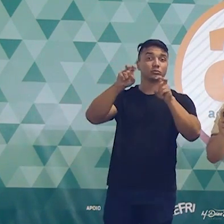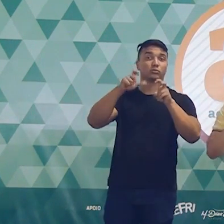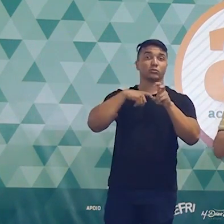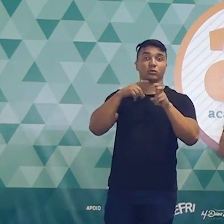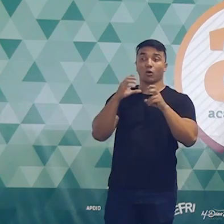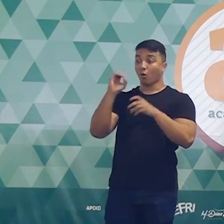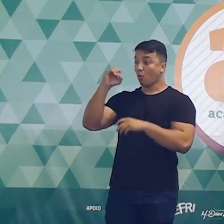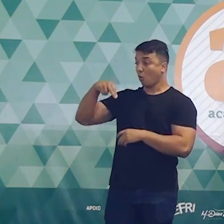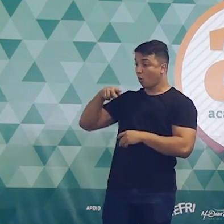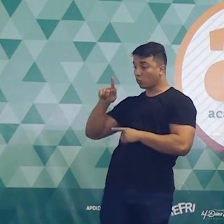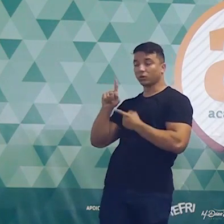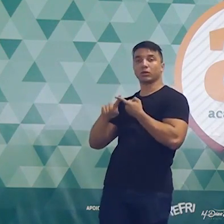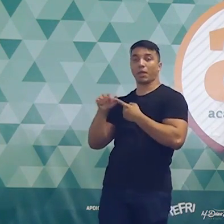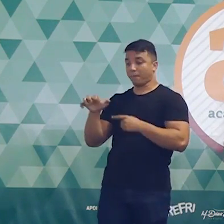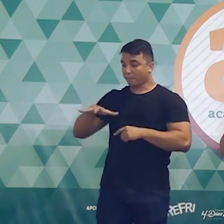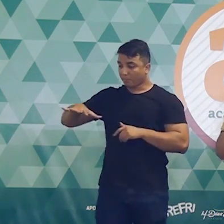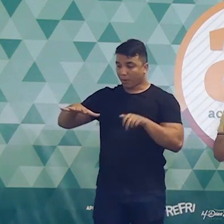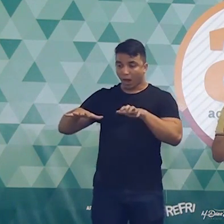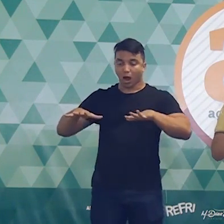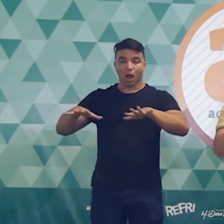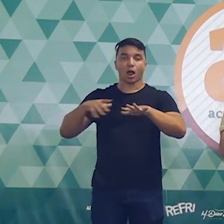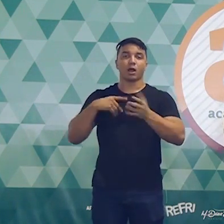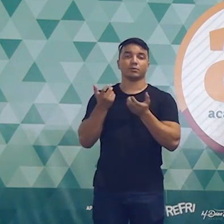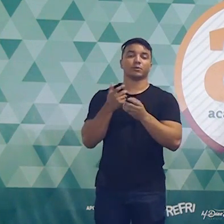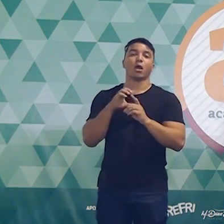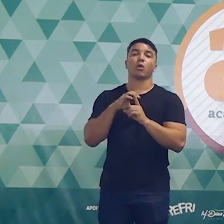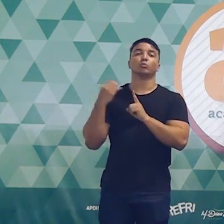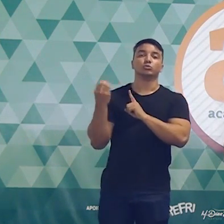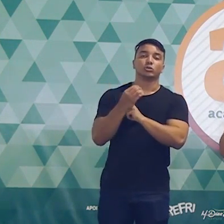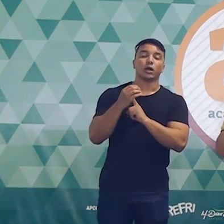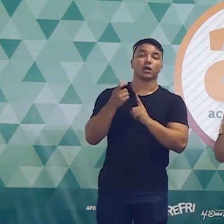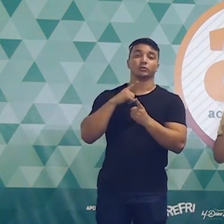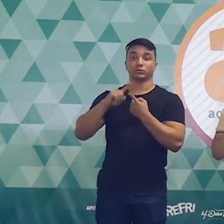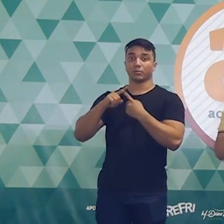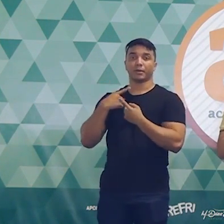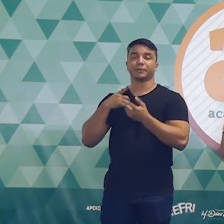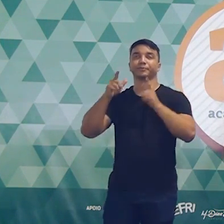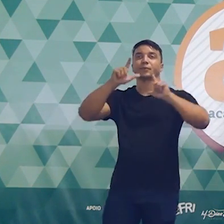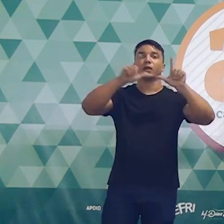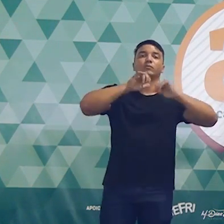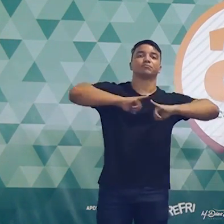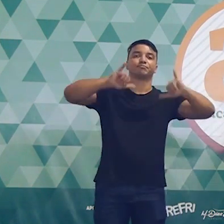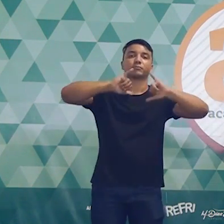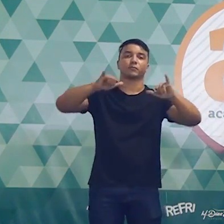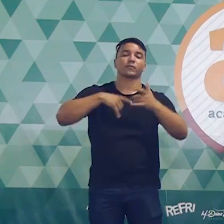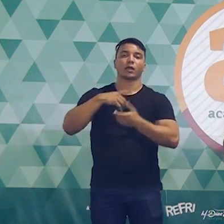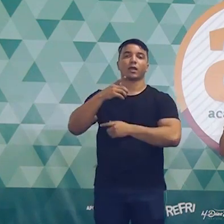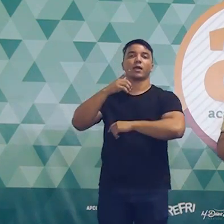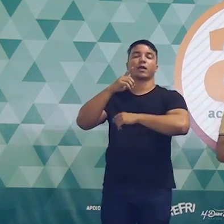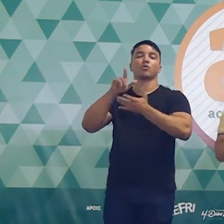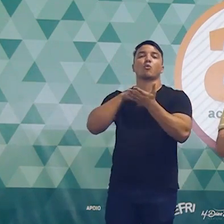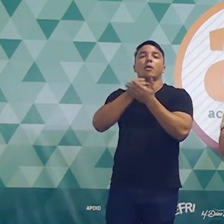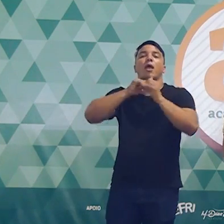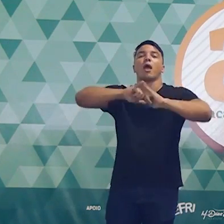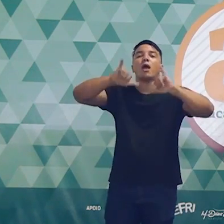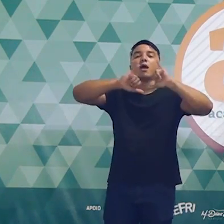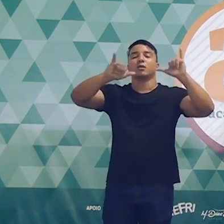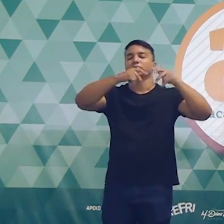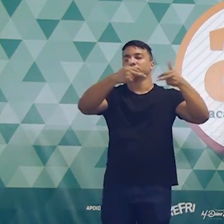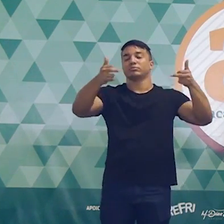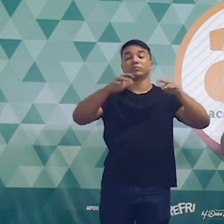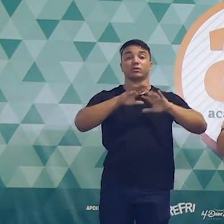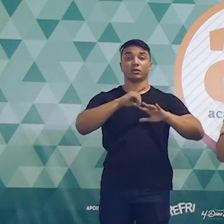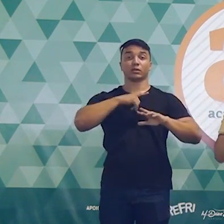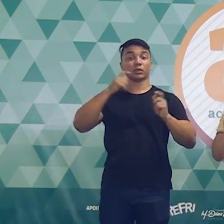de ONGs, nos bairros, nas comunidades. Olha, o maior empenho da imprensa, trazendo documentários, trazendo discussões.